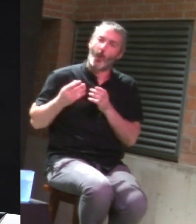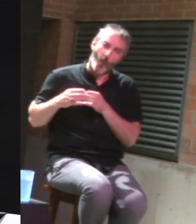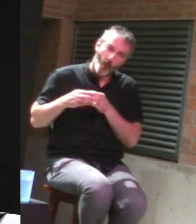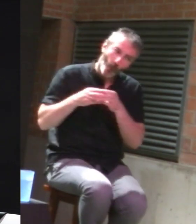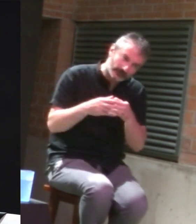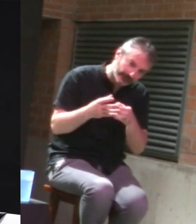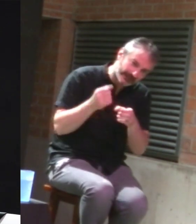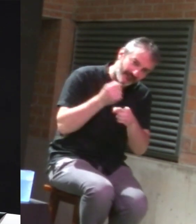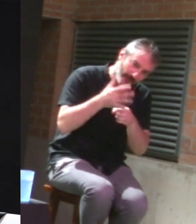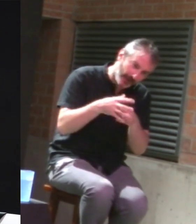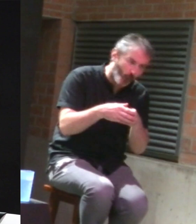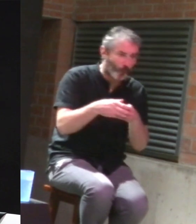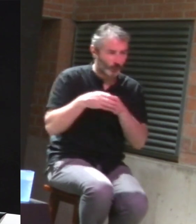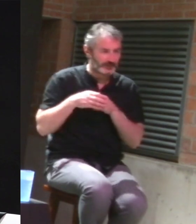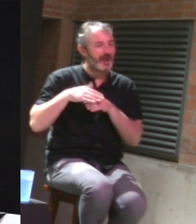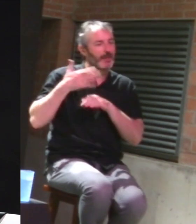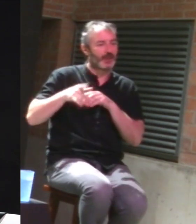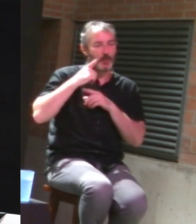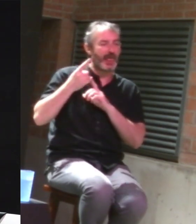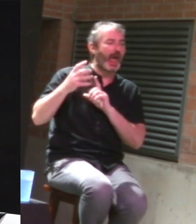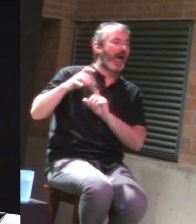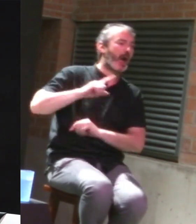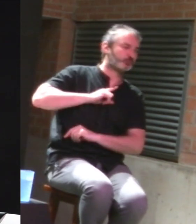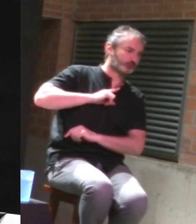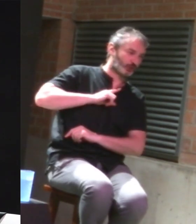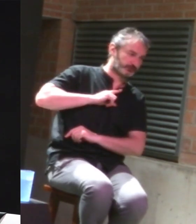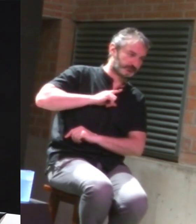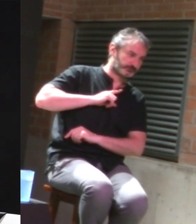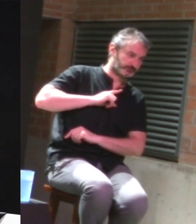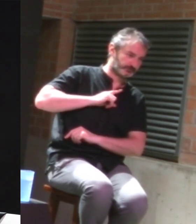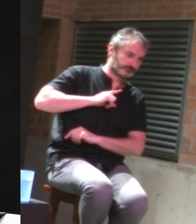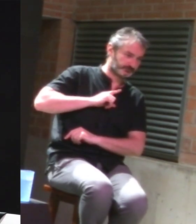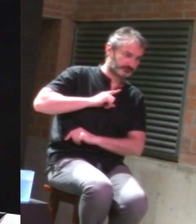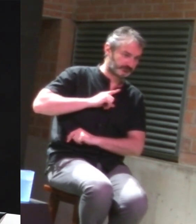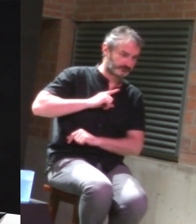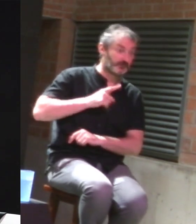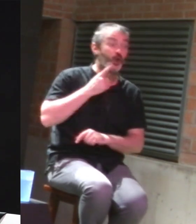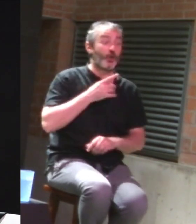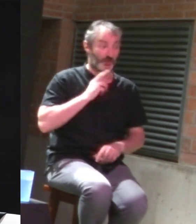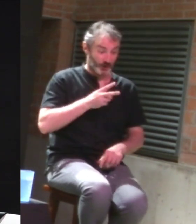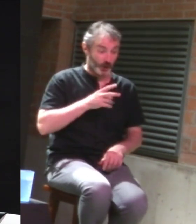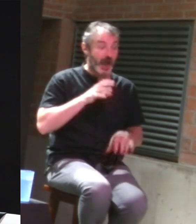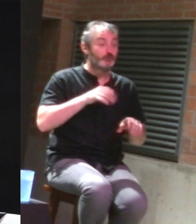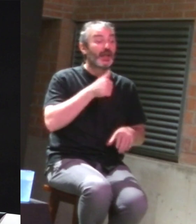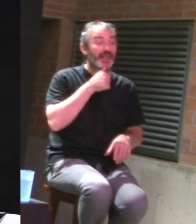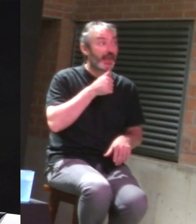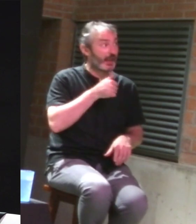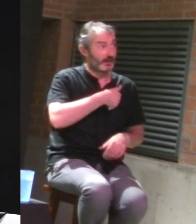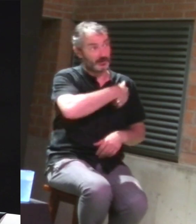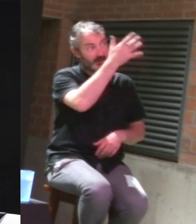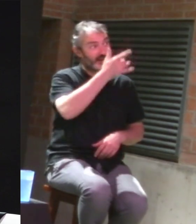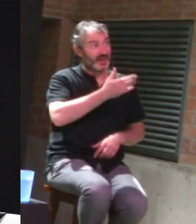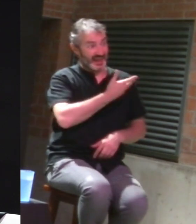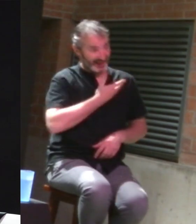Com molt bé ha dit la Laura, hi havia també abusos per part de, no només dels patrons, sinó de qualsevol